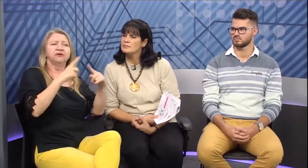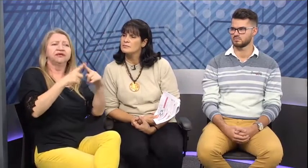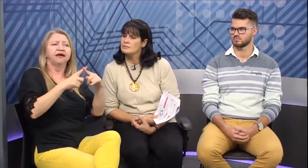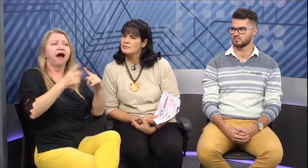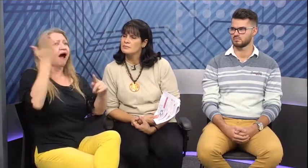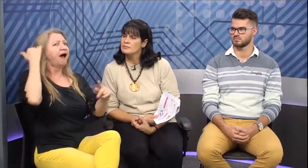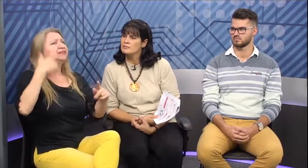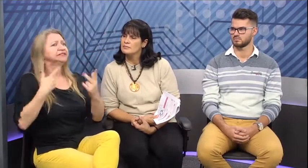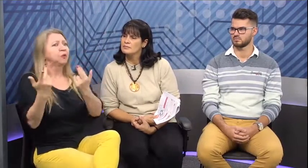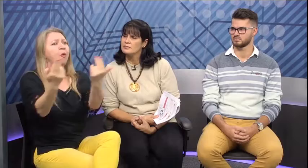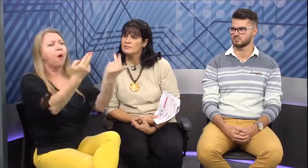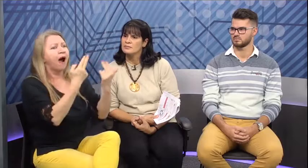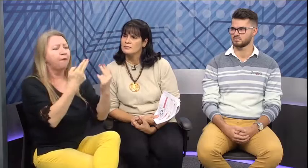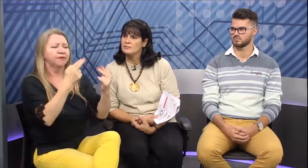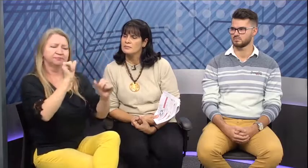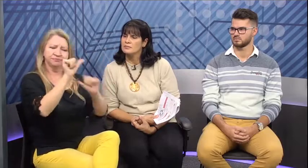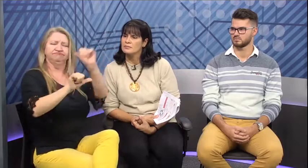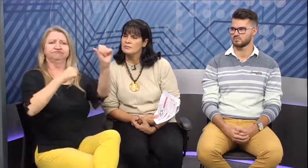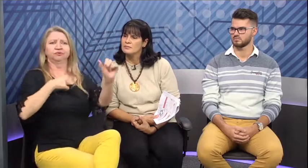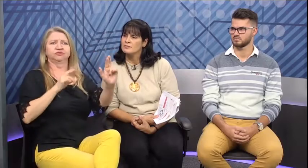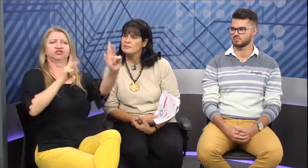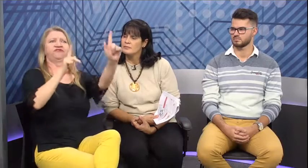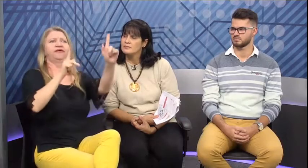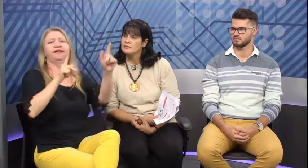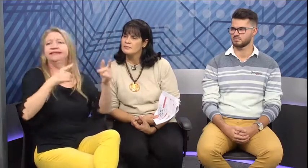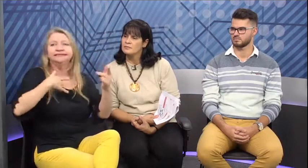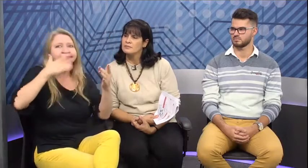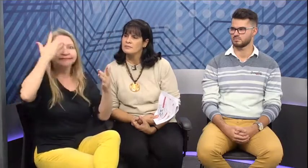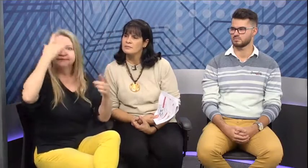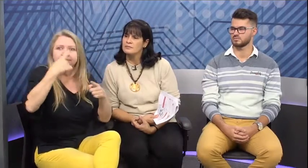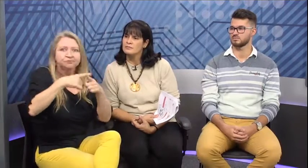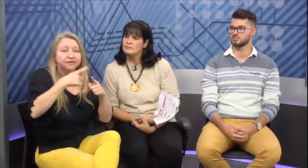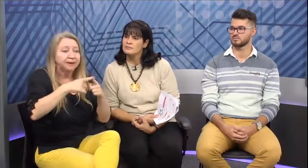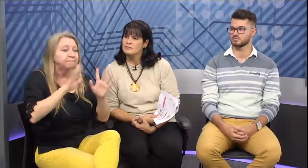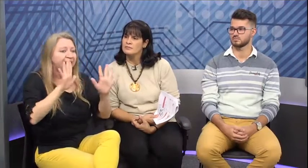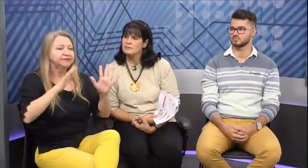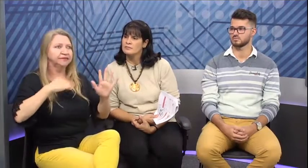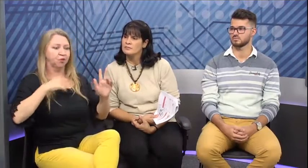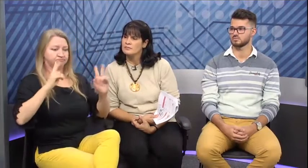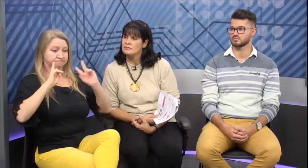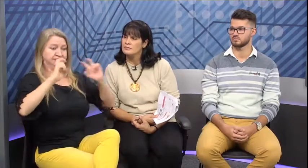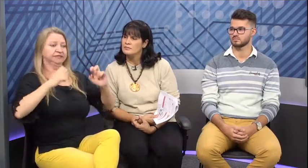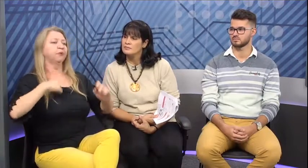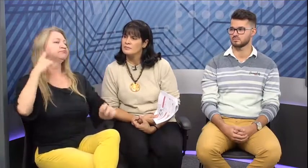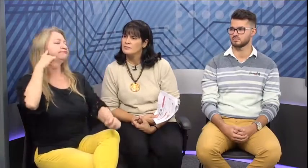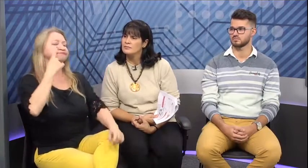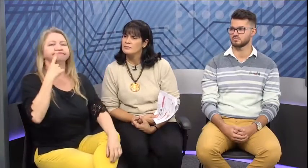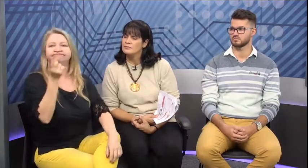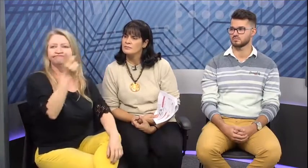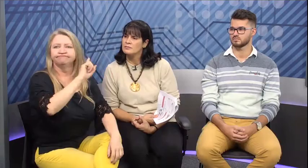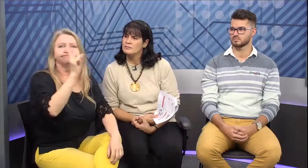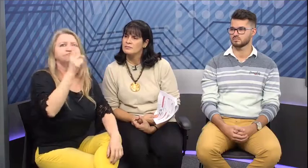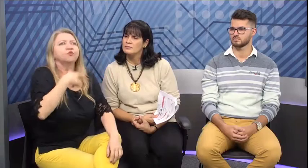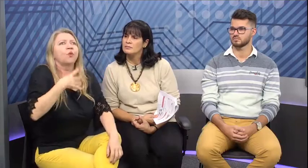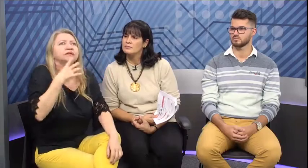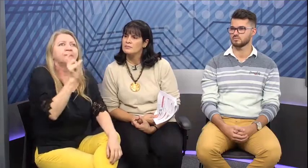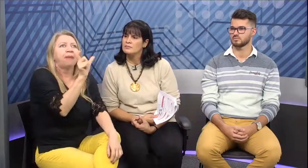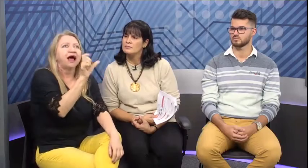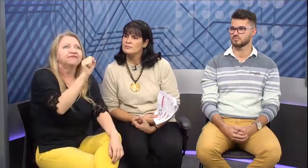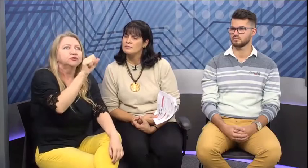eu via as pessoas e eu era diferente das pessoas. É essa a primeira percepção que eu tive. Não que eu estava surda